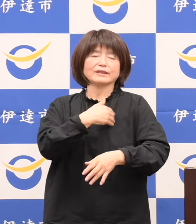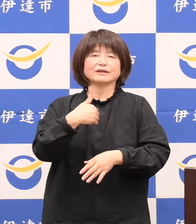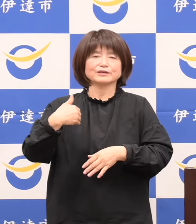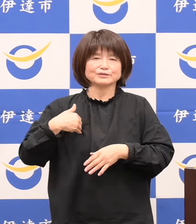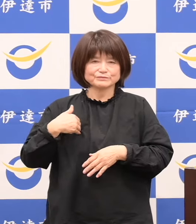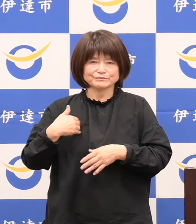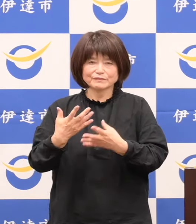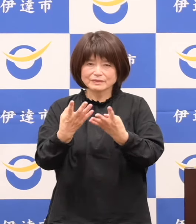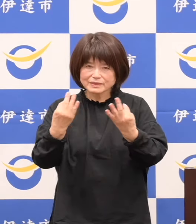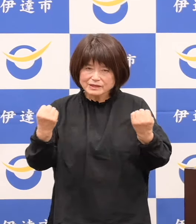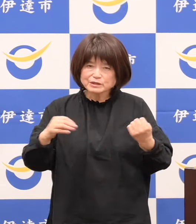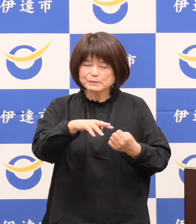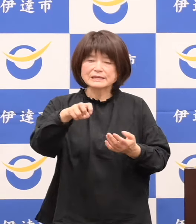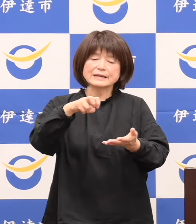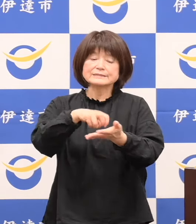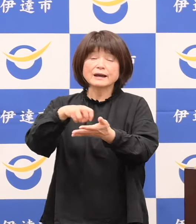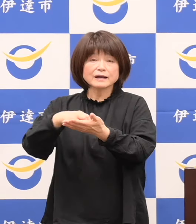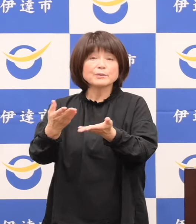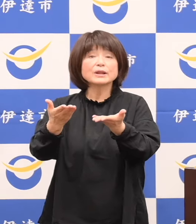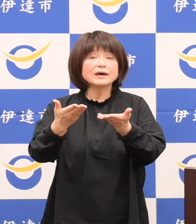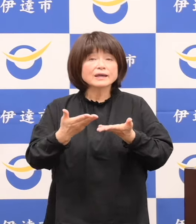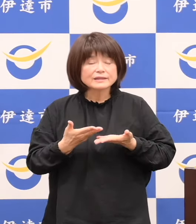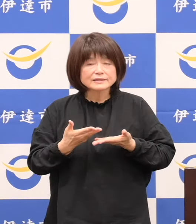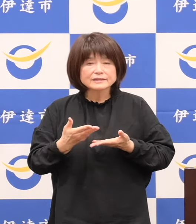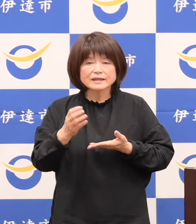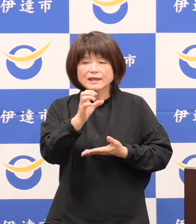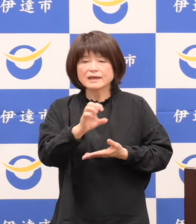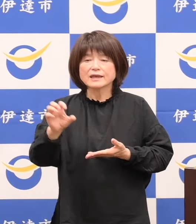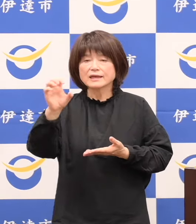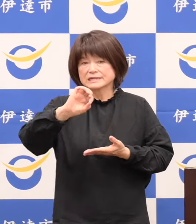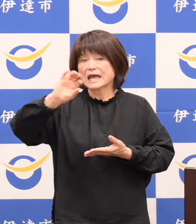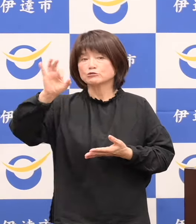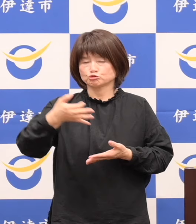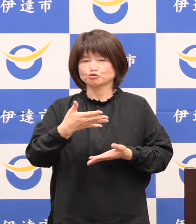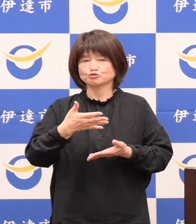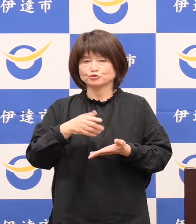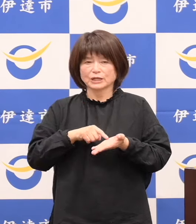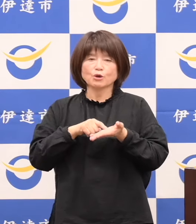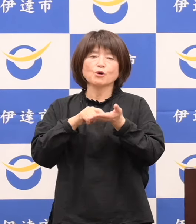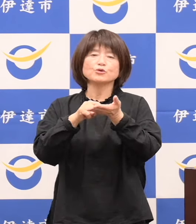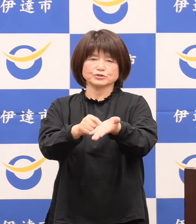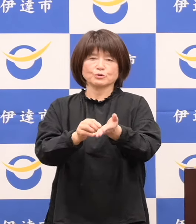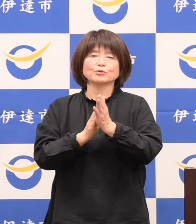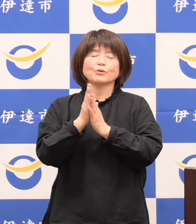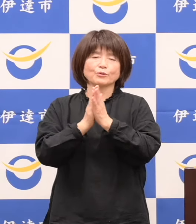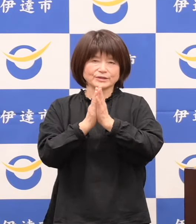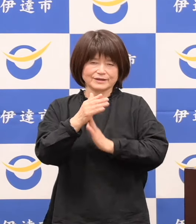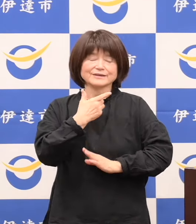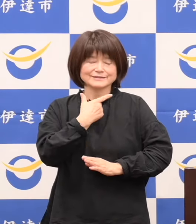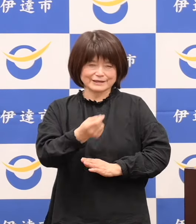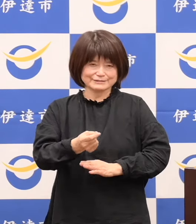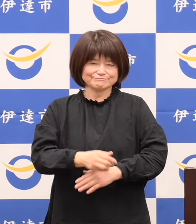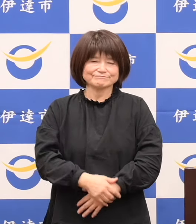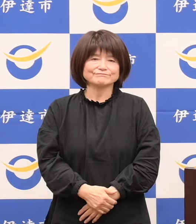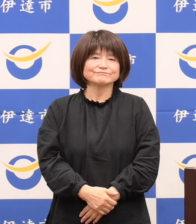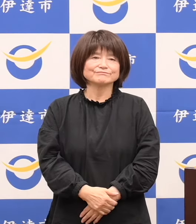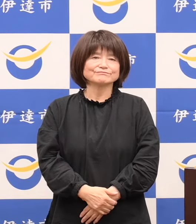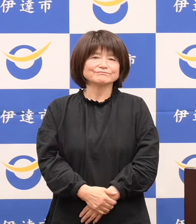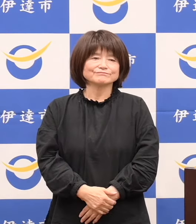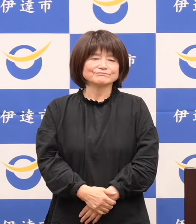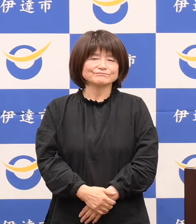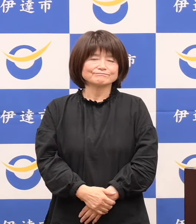ご参加いただきまして、委託しての申告をお願いいたしたいと思います。